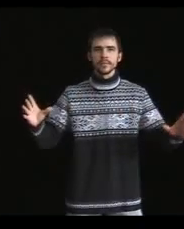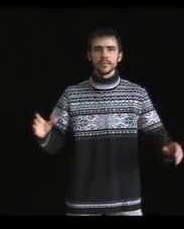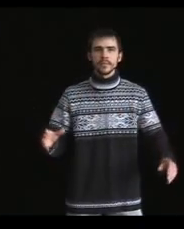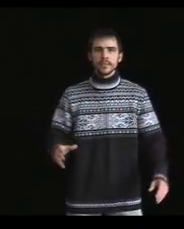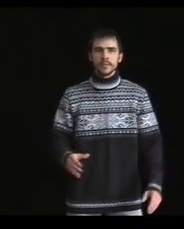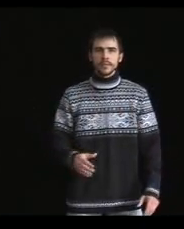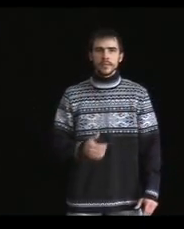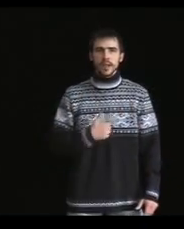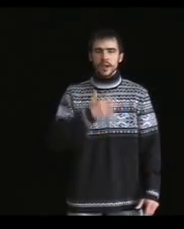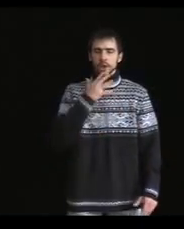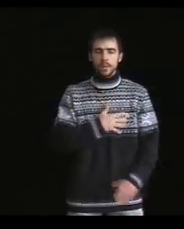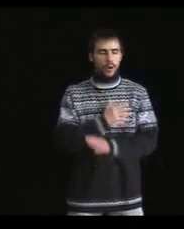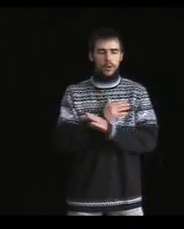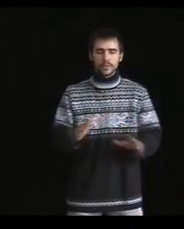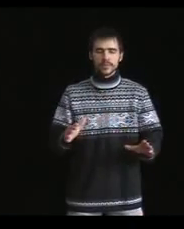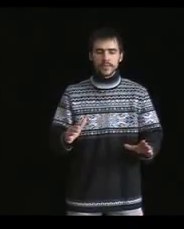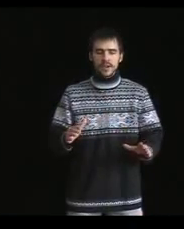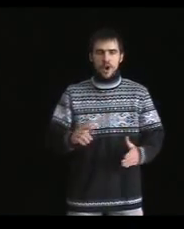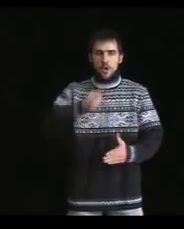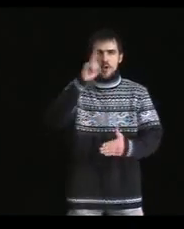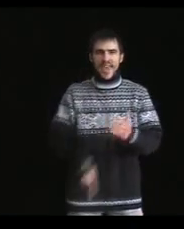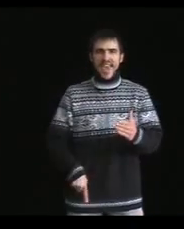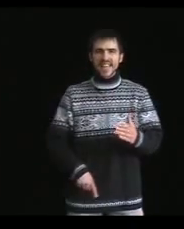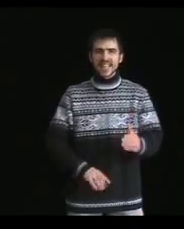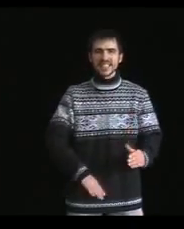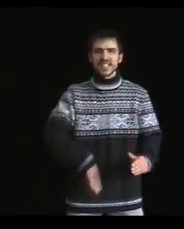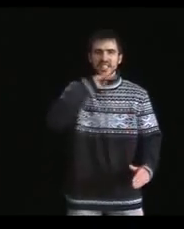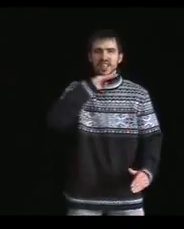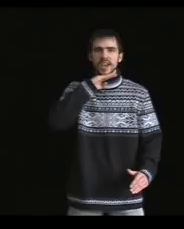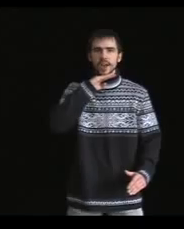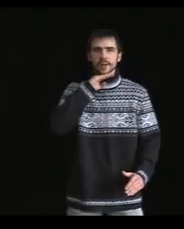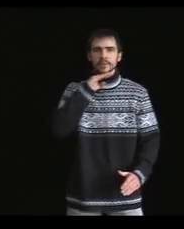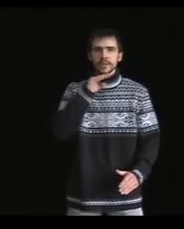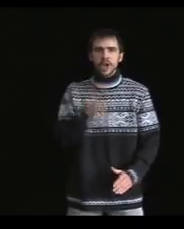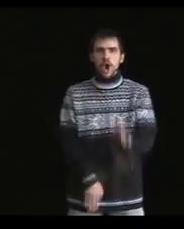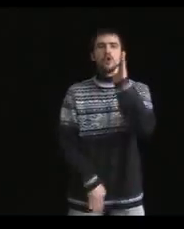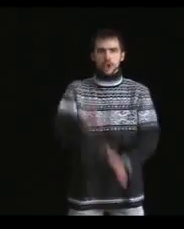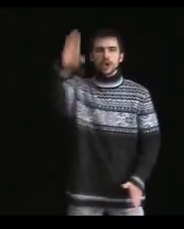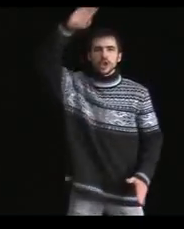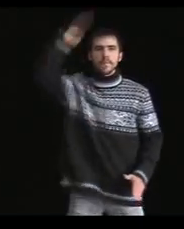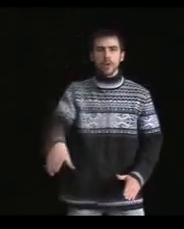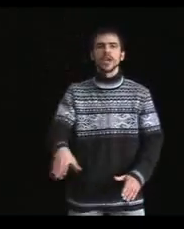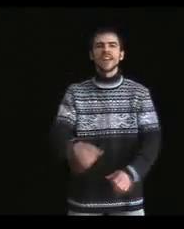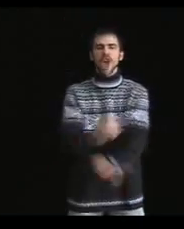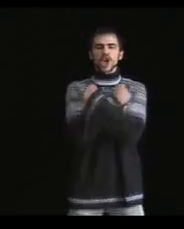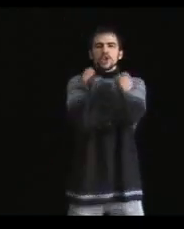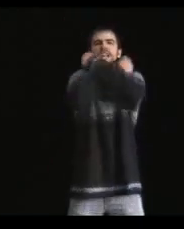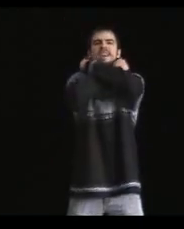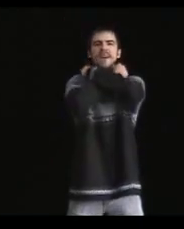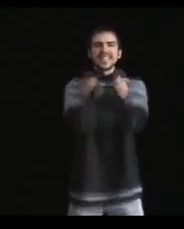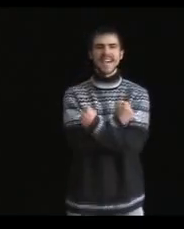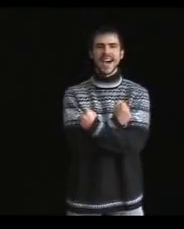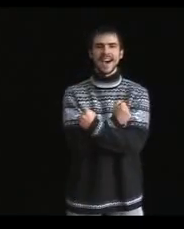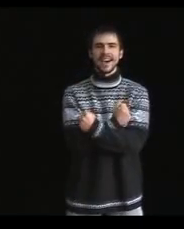Я не люблю уверенности сытой Уж лучше пусть откажут тормоза